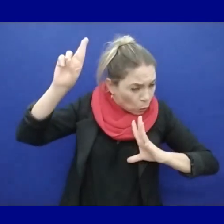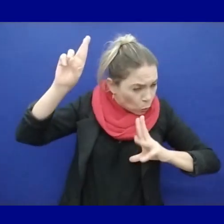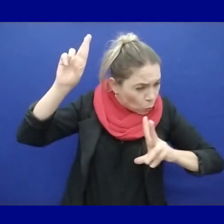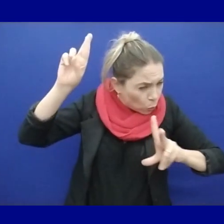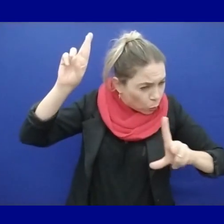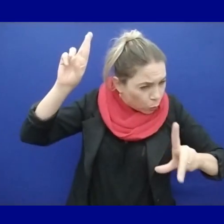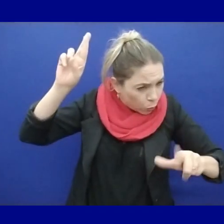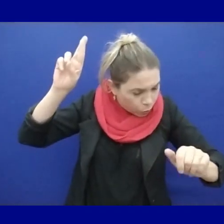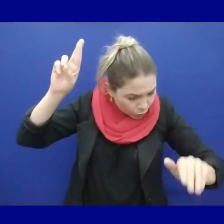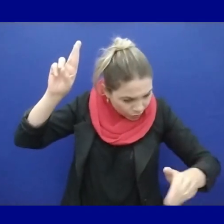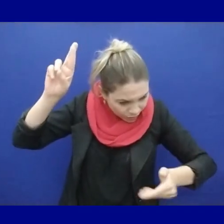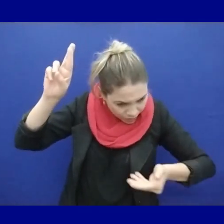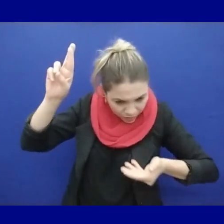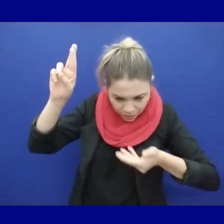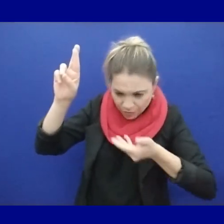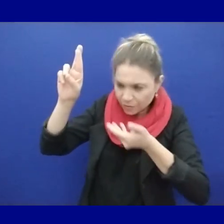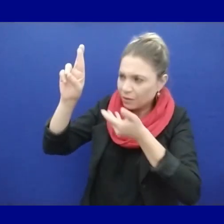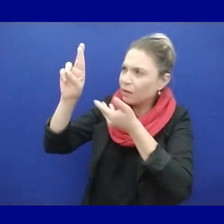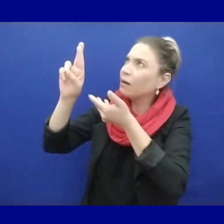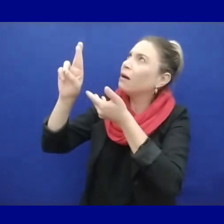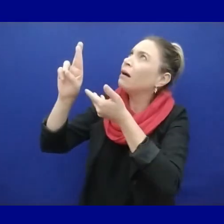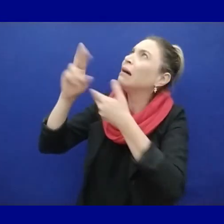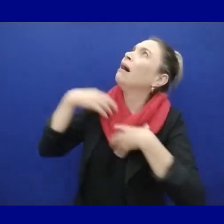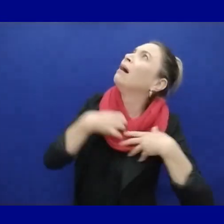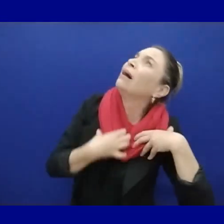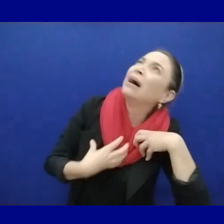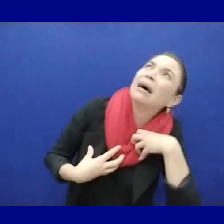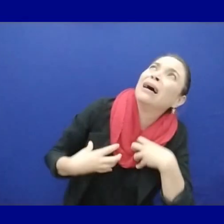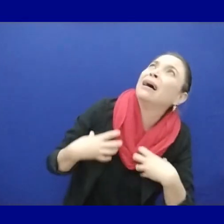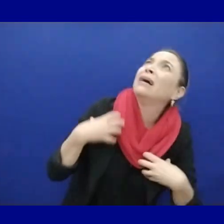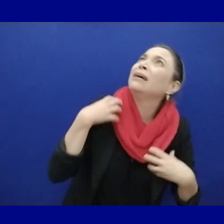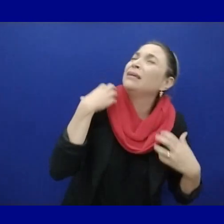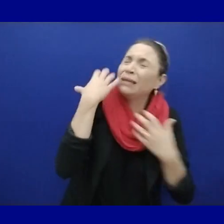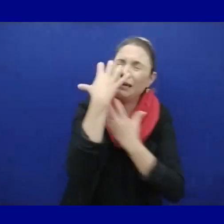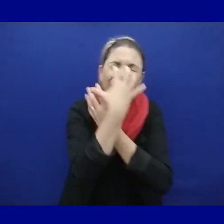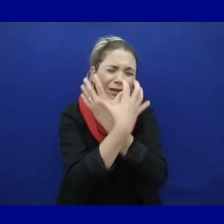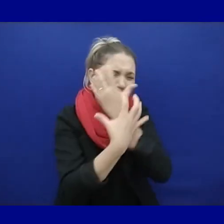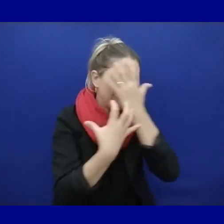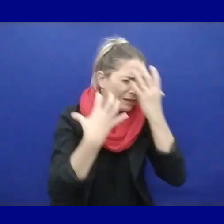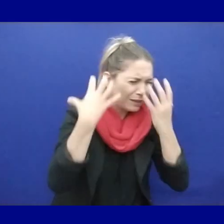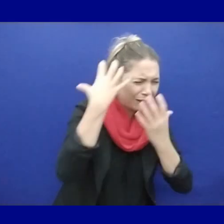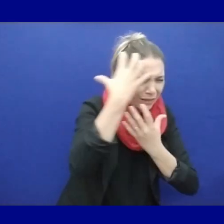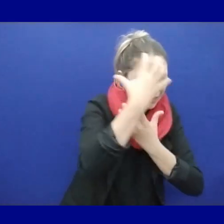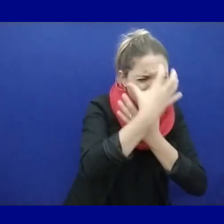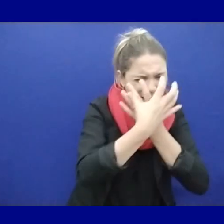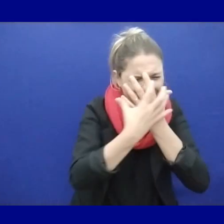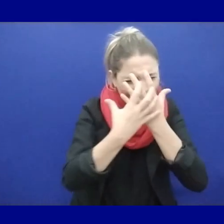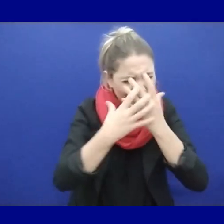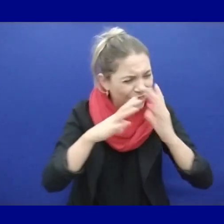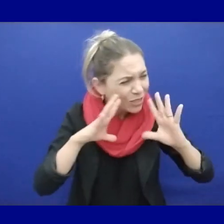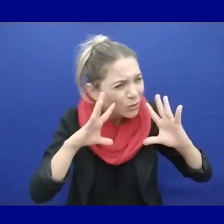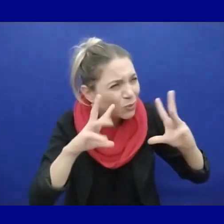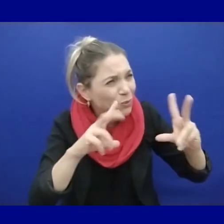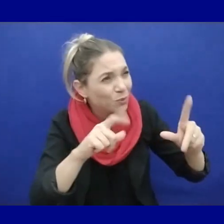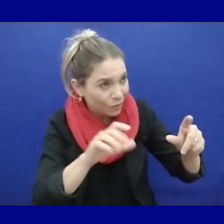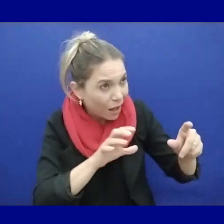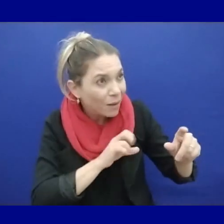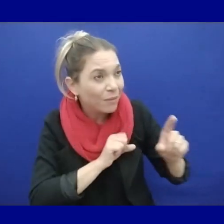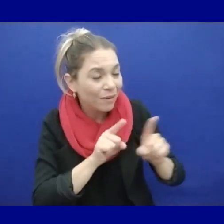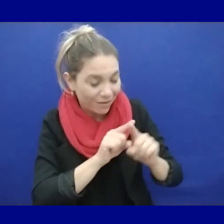Senhor, toda aflição e também o